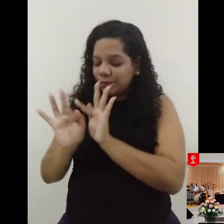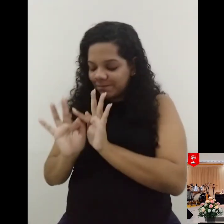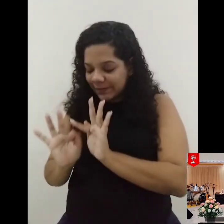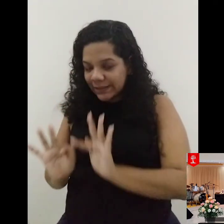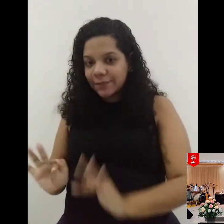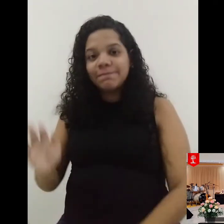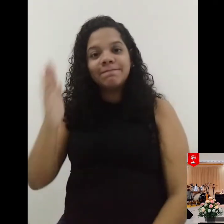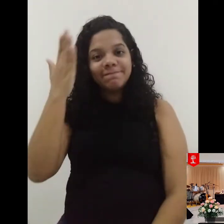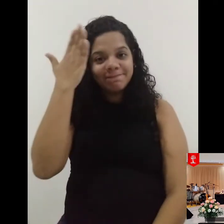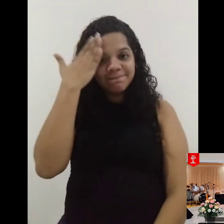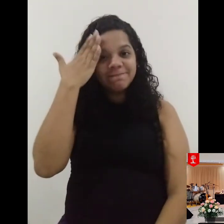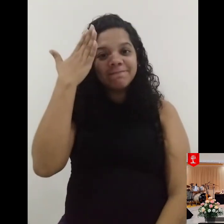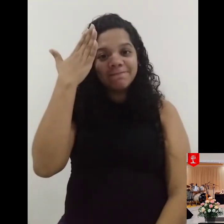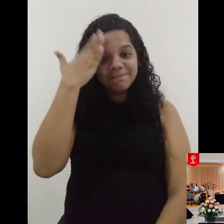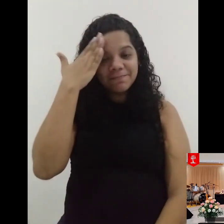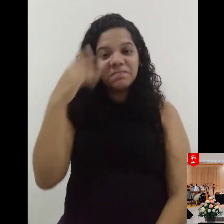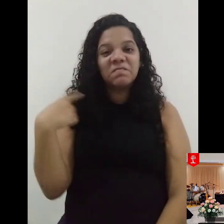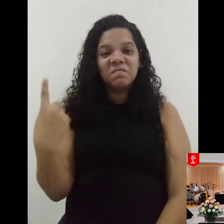nós cristãos